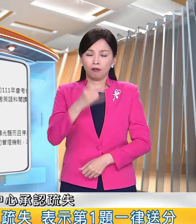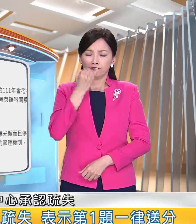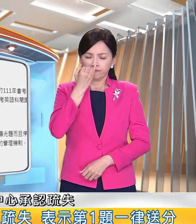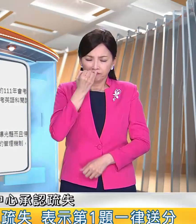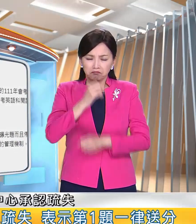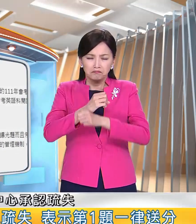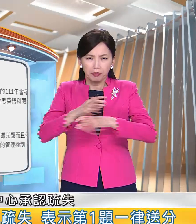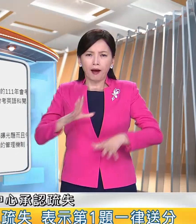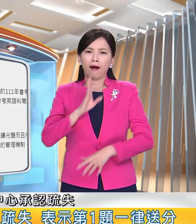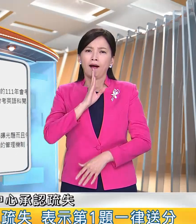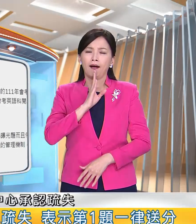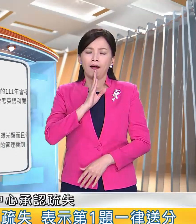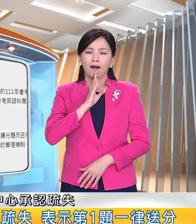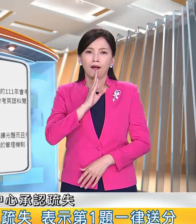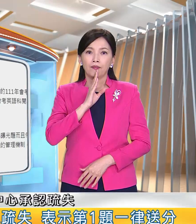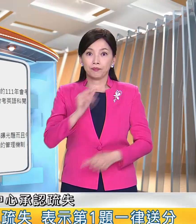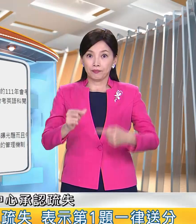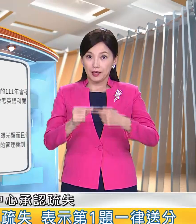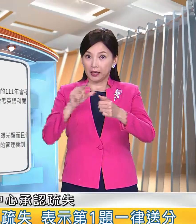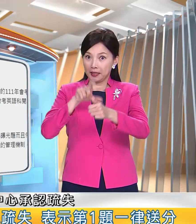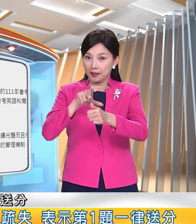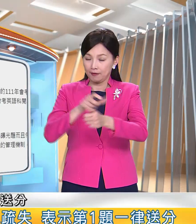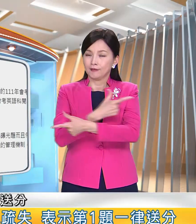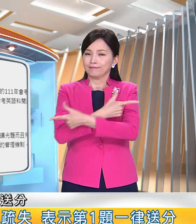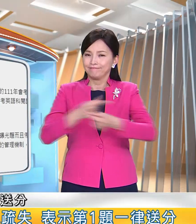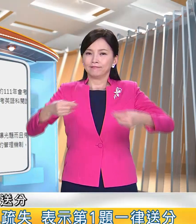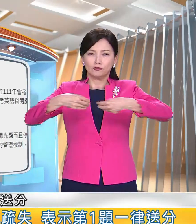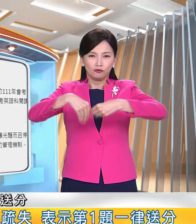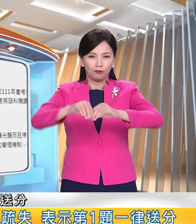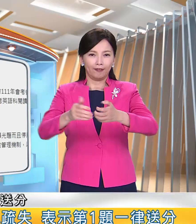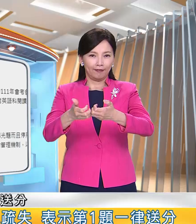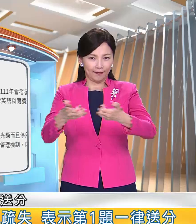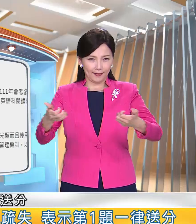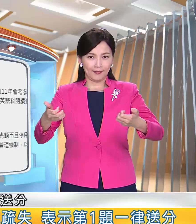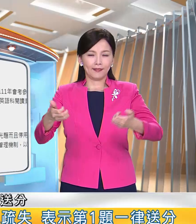测中心承认疏失，表示第一题一律送分。